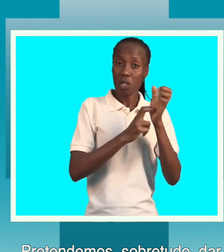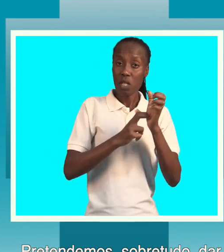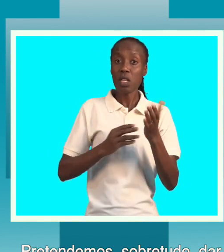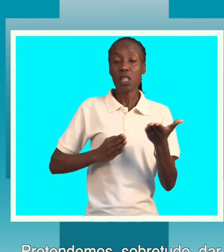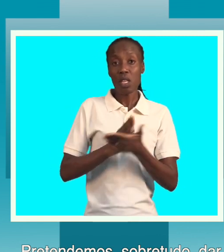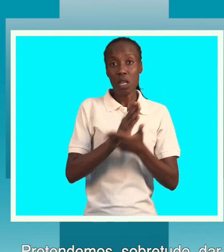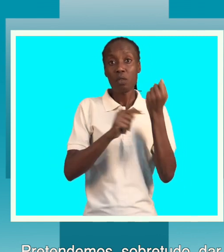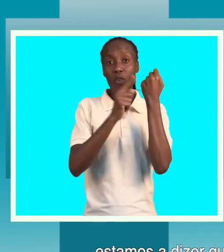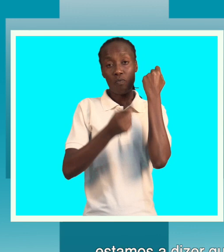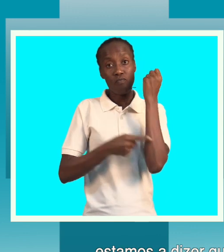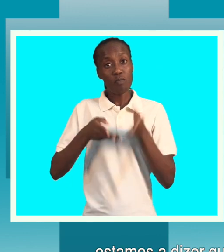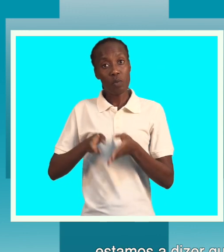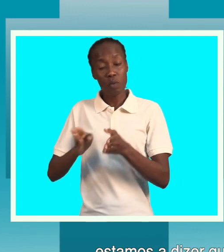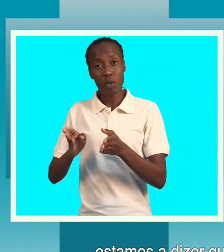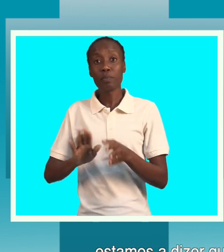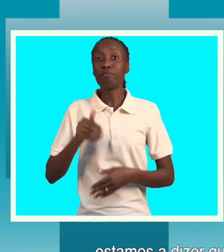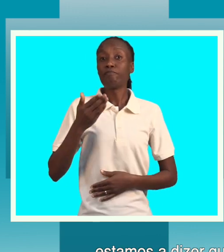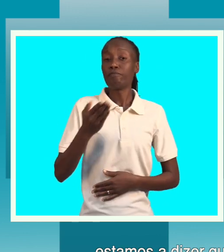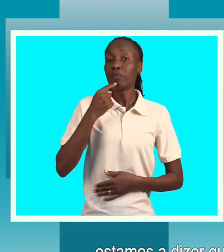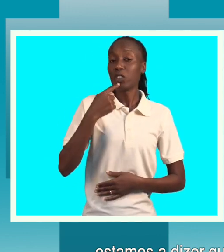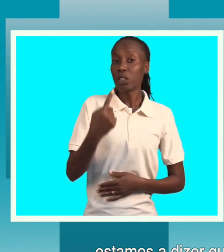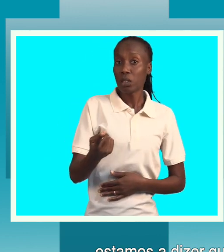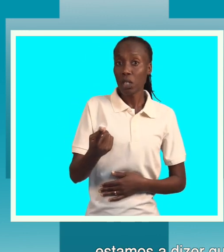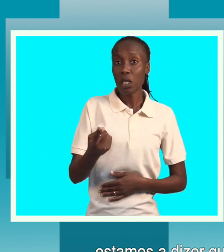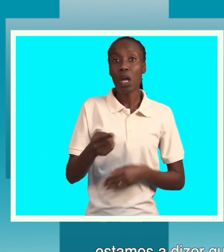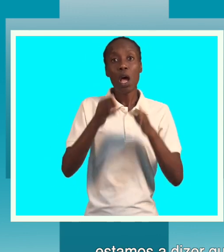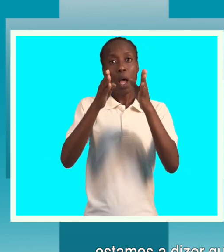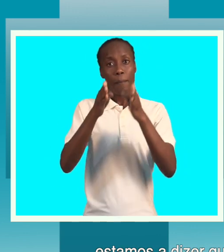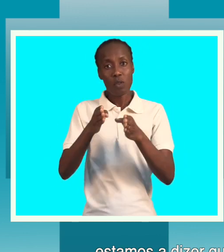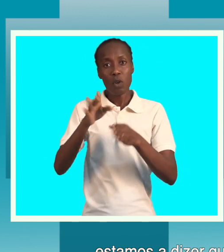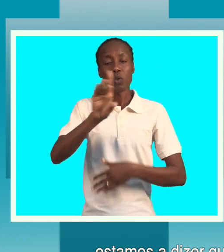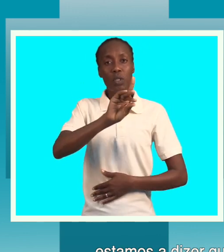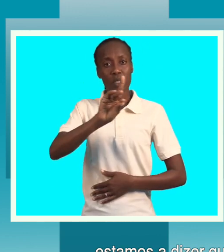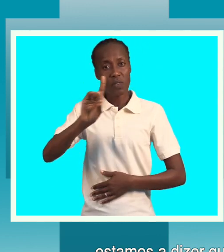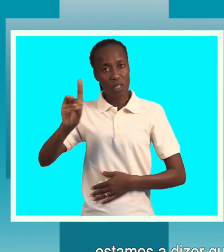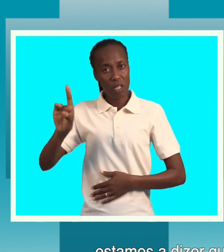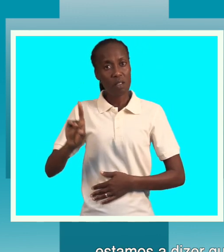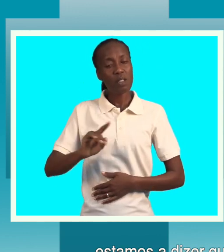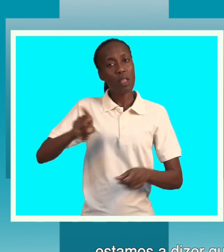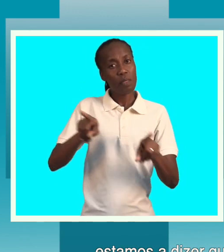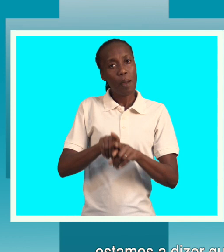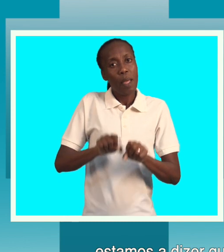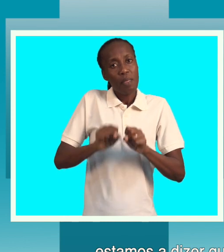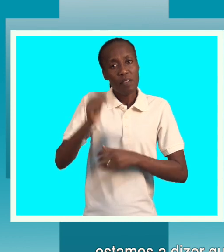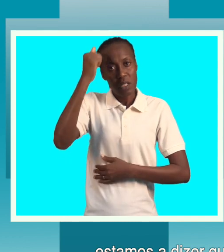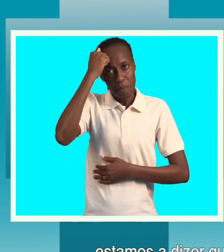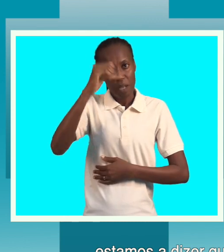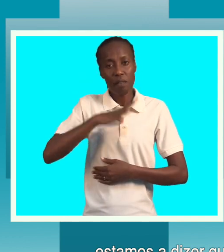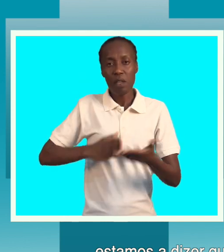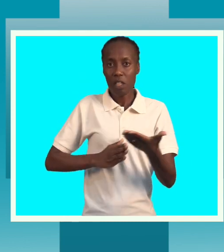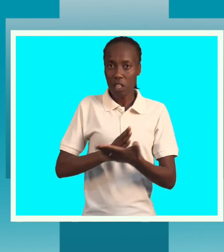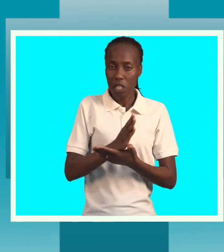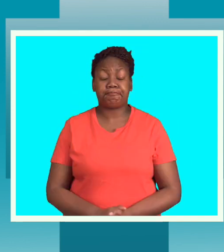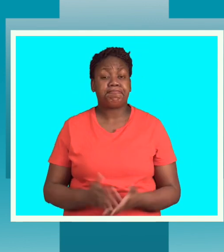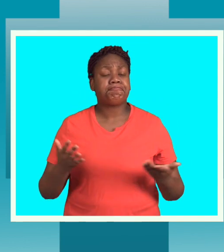direitos reprodutivos. Aqui estamos a dizer que a pessoa com deficiência também deve saber que ela tem um